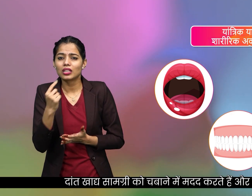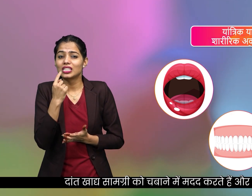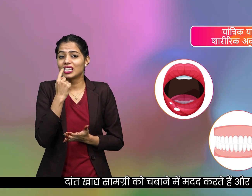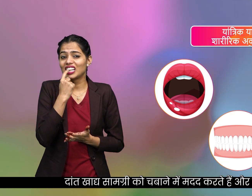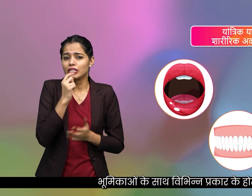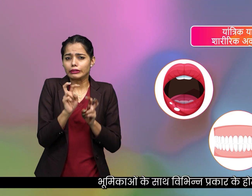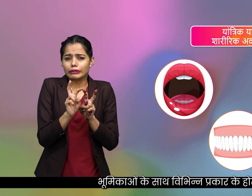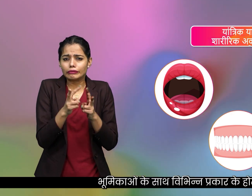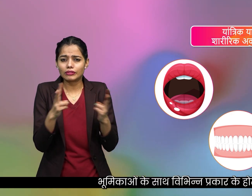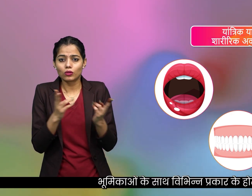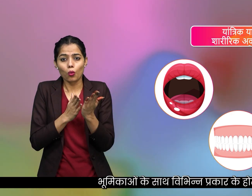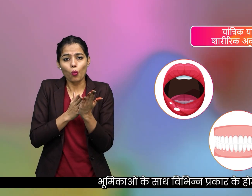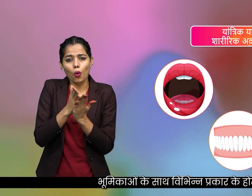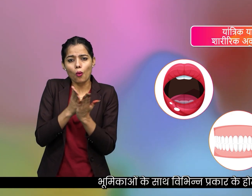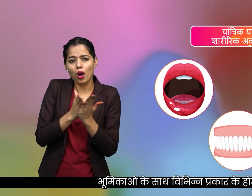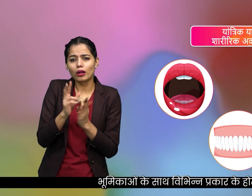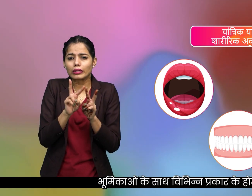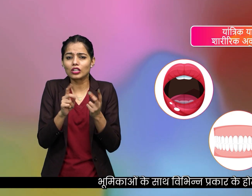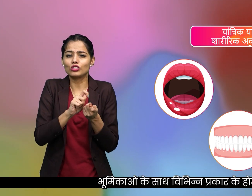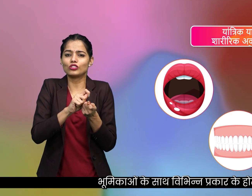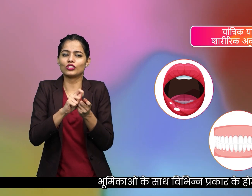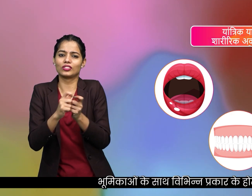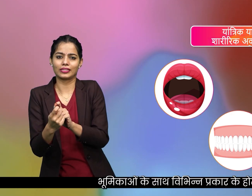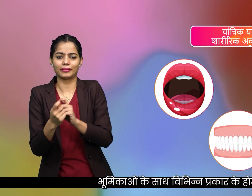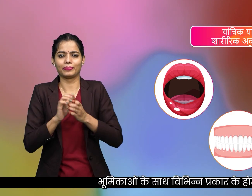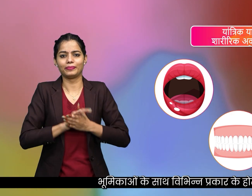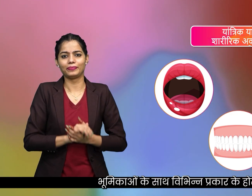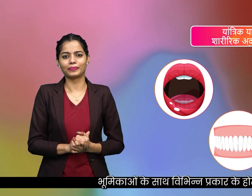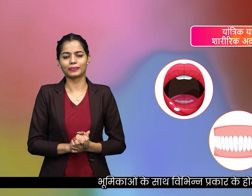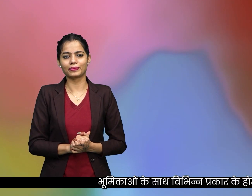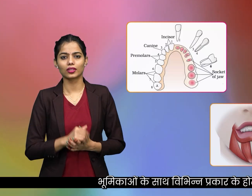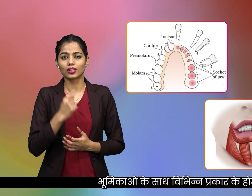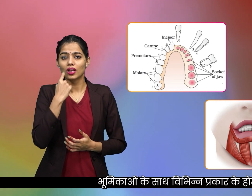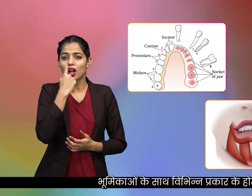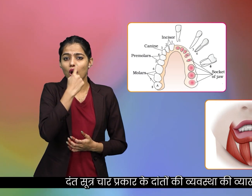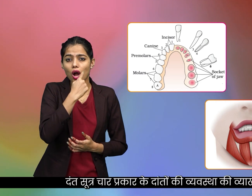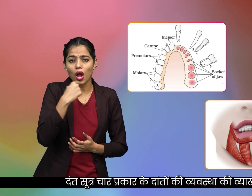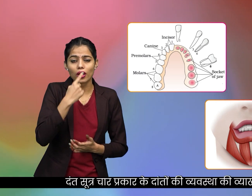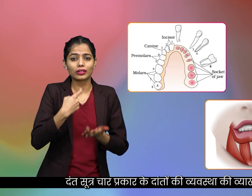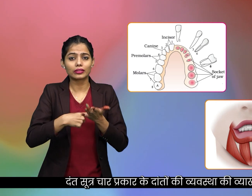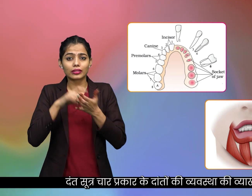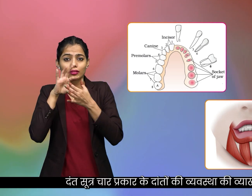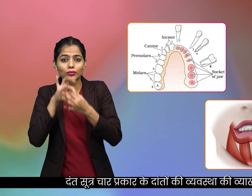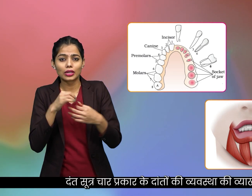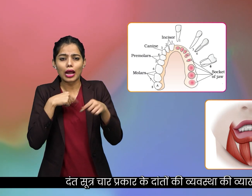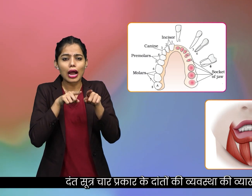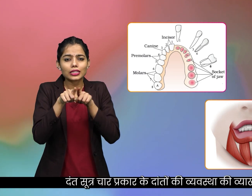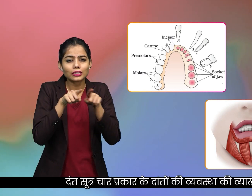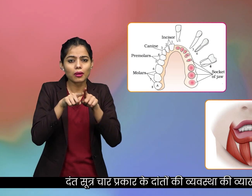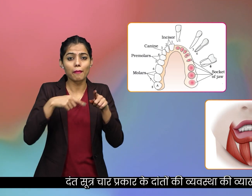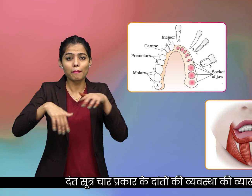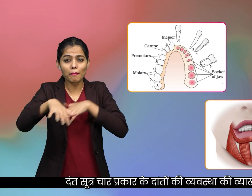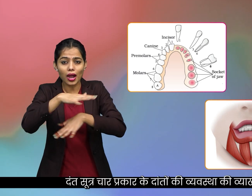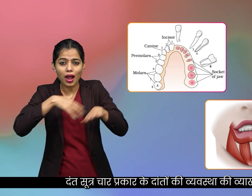दांत विभिन्न भूमिकाओं के साथ विभिन्न प्रकार के होते हैं। दांत सूत्र 4 प्रकार